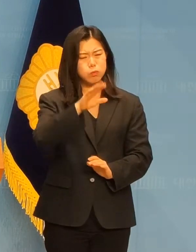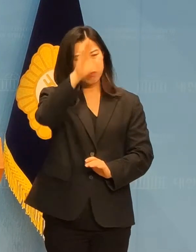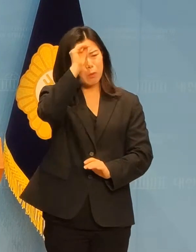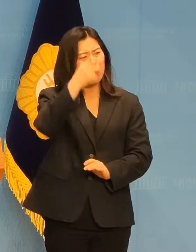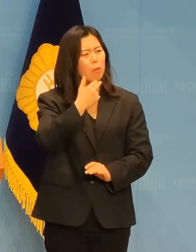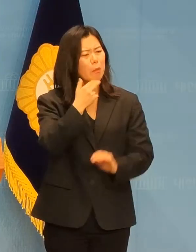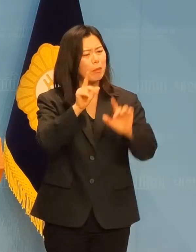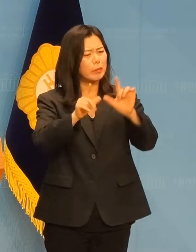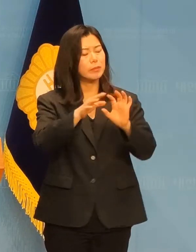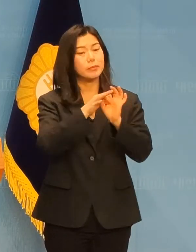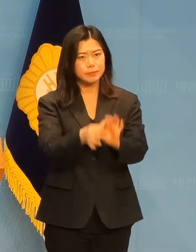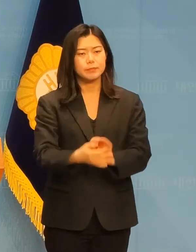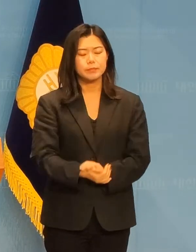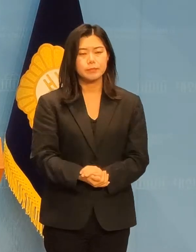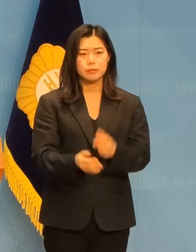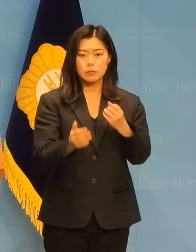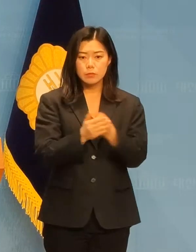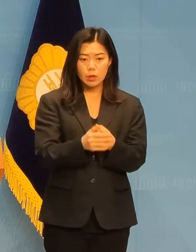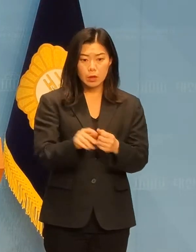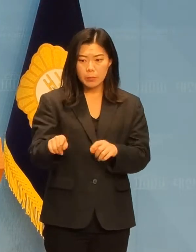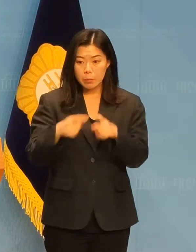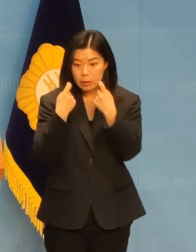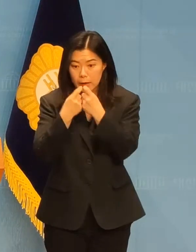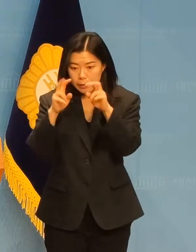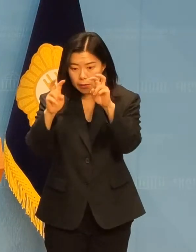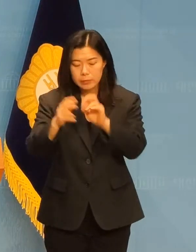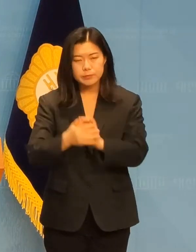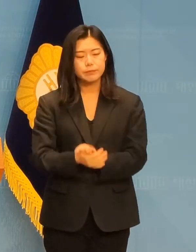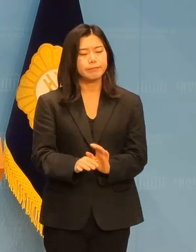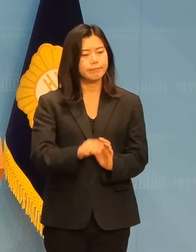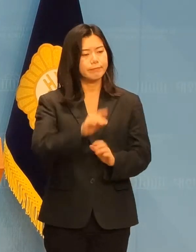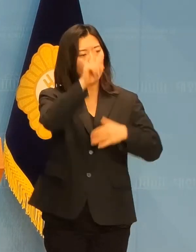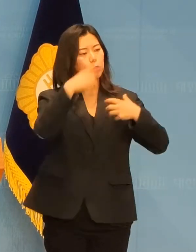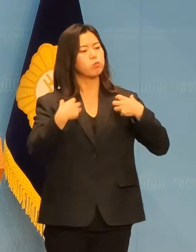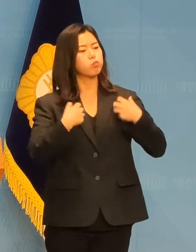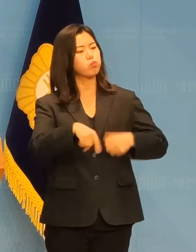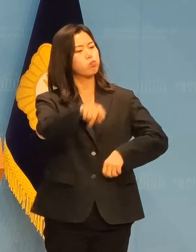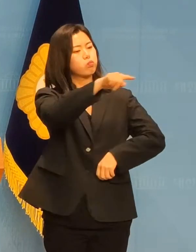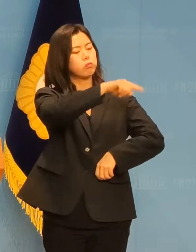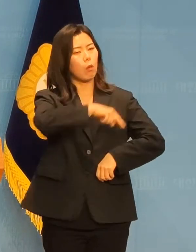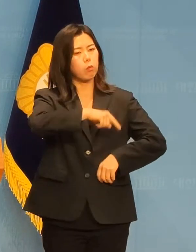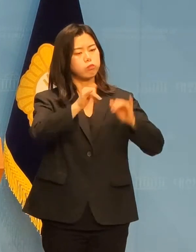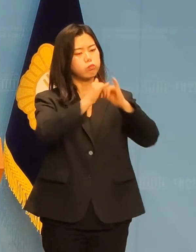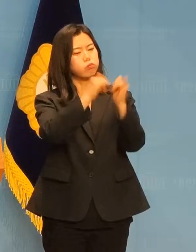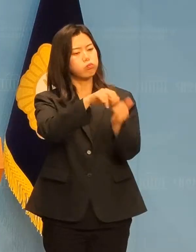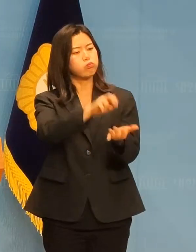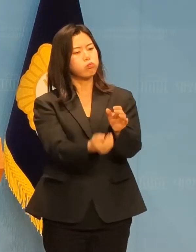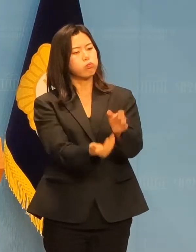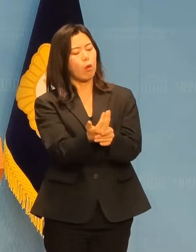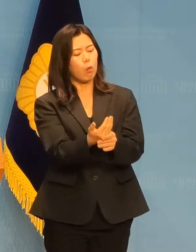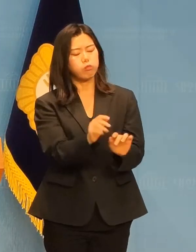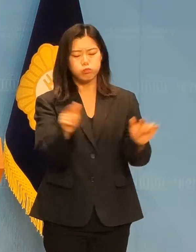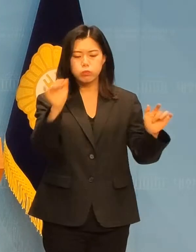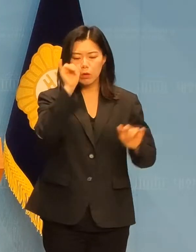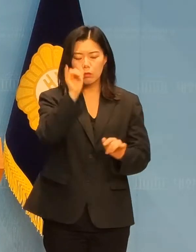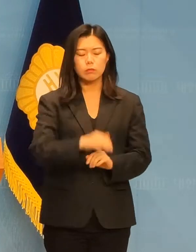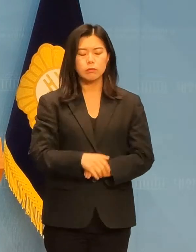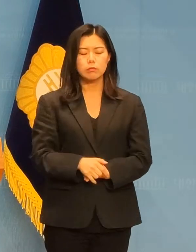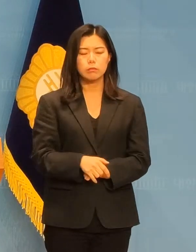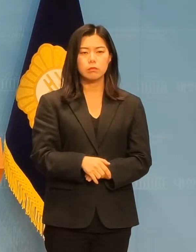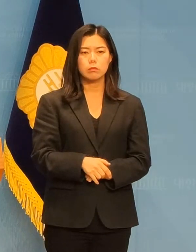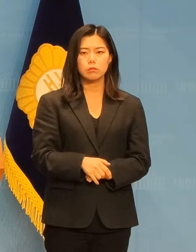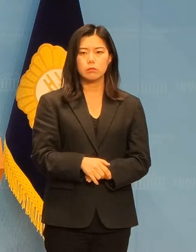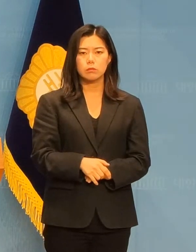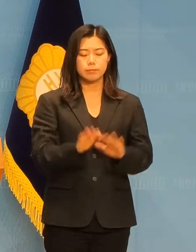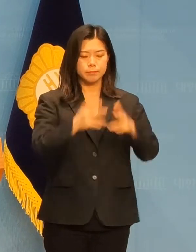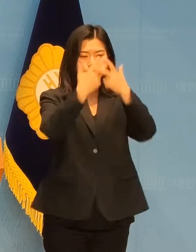해왔습니다. 그로 인해서 민간 시장에서 정부로 인해서 다양한 사회 문제가 발생하는 일까지 벌어져 왔습니다. 지금